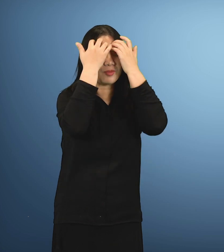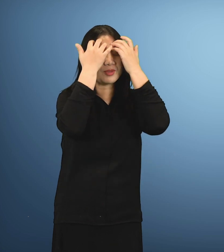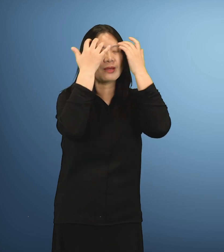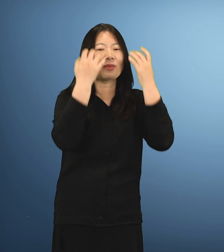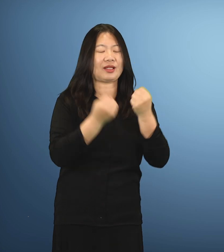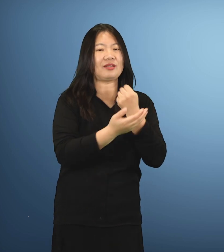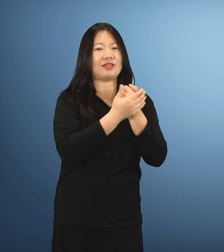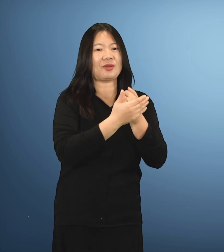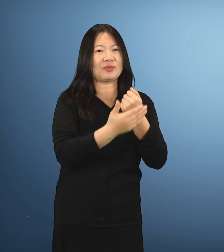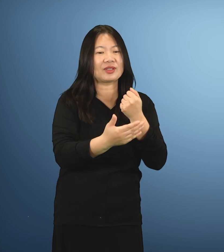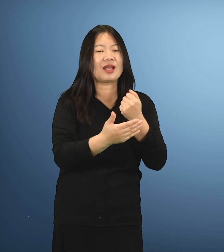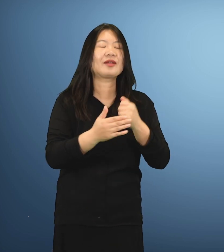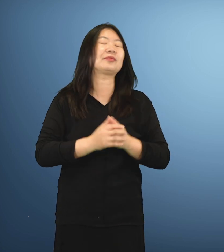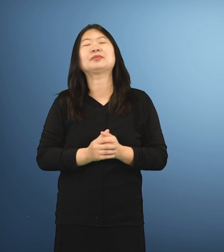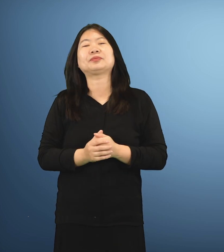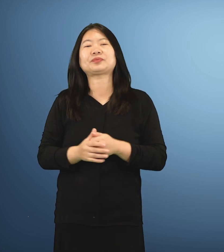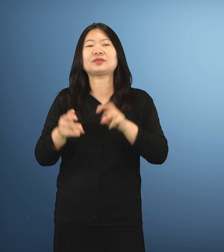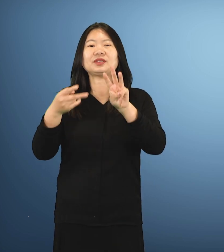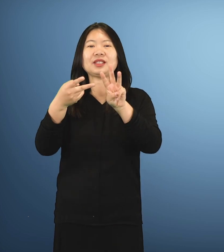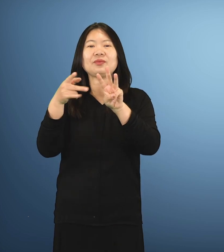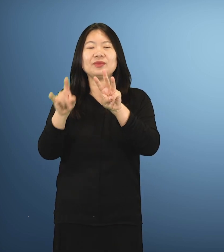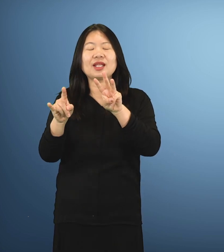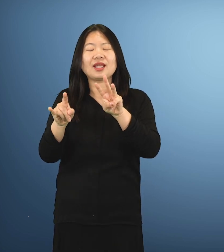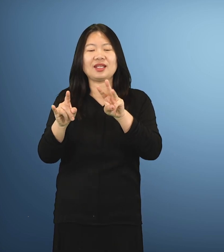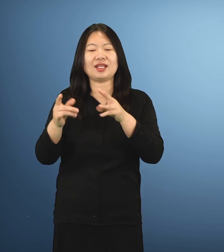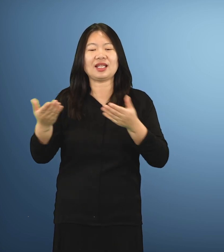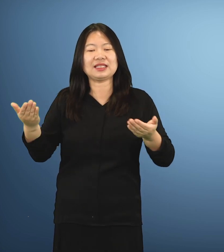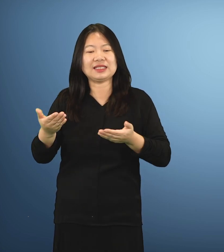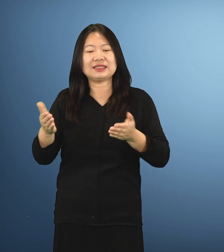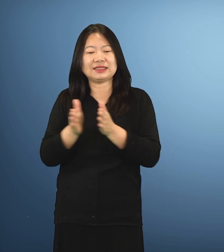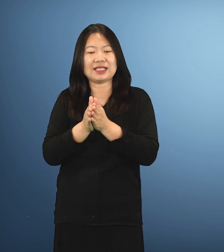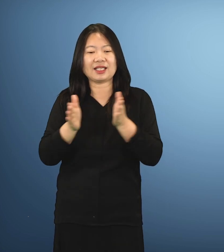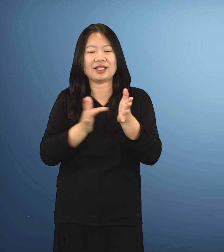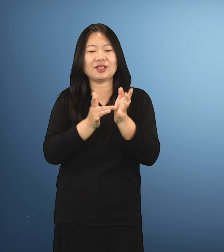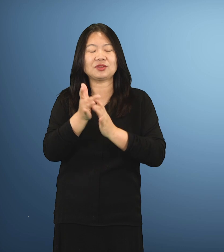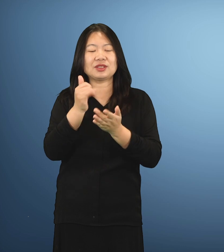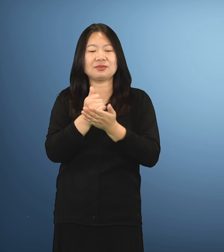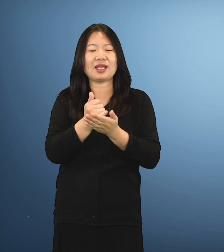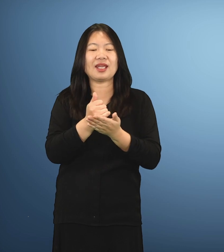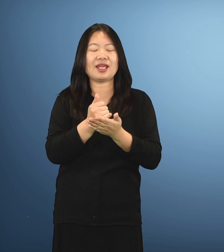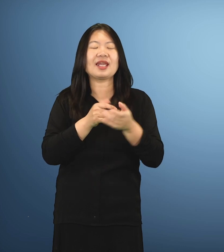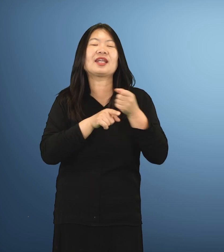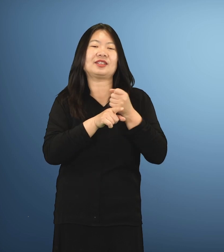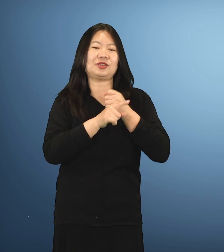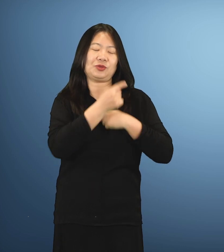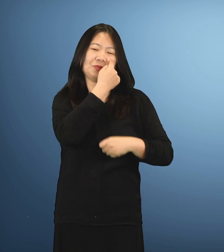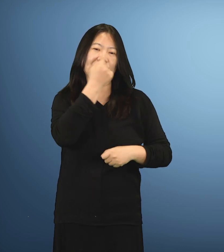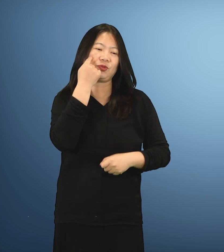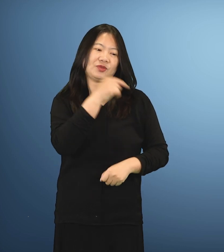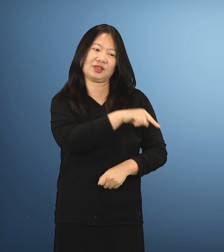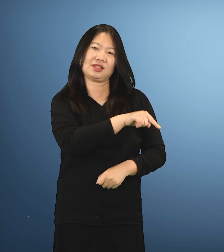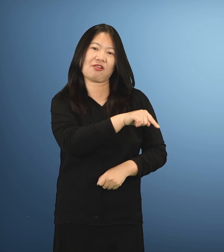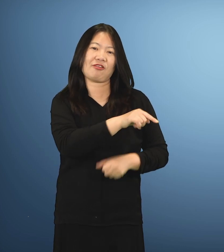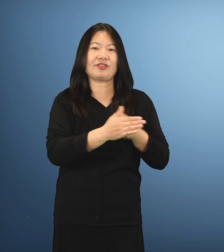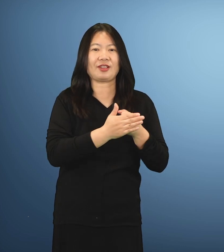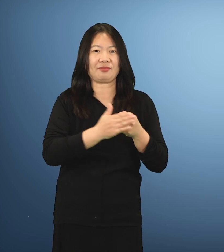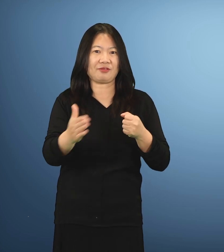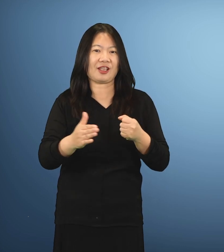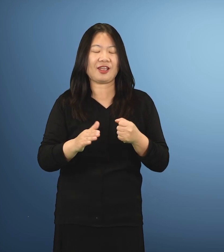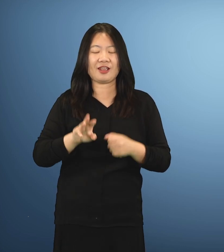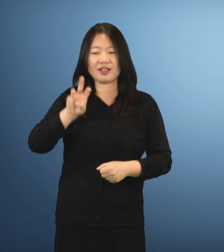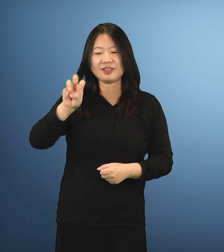이것이 예수님이 3대 사역을 하시게 되었던 근거입니다. 자, 그런데 36절을 잘